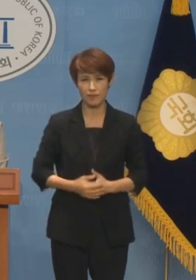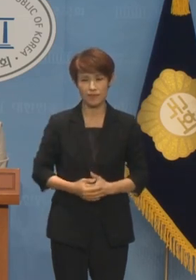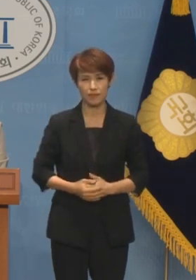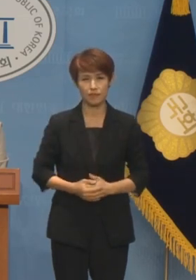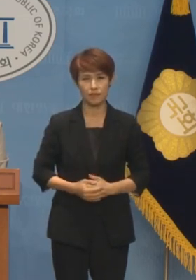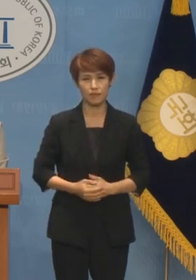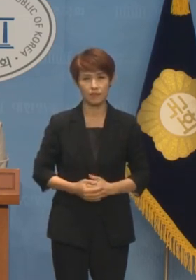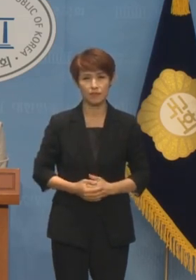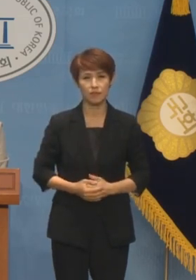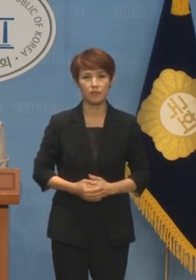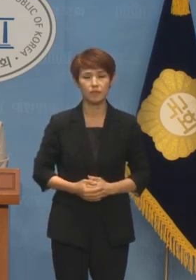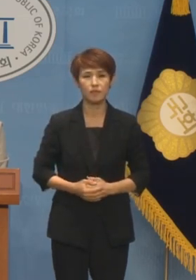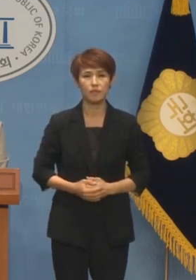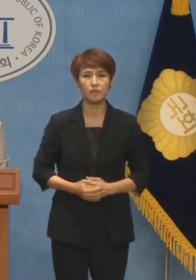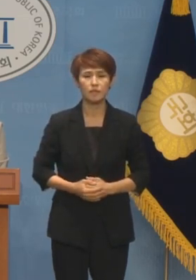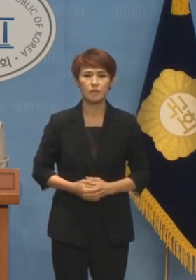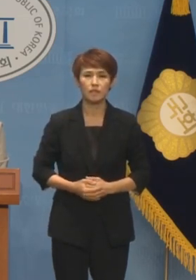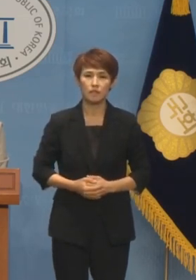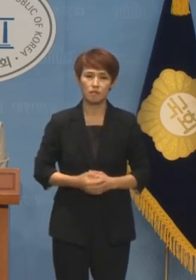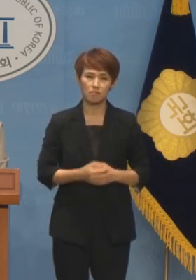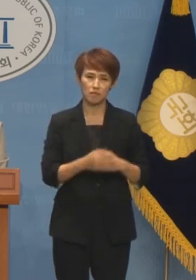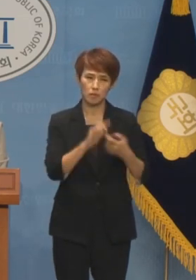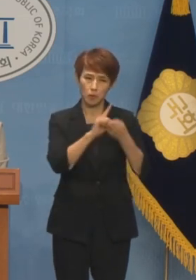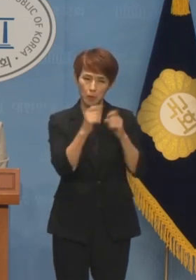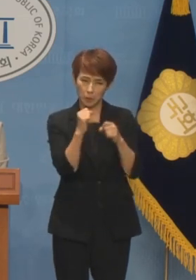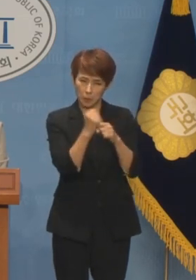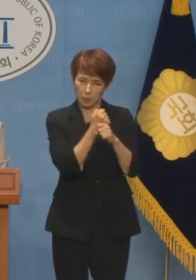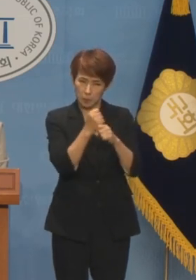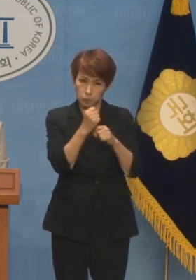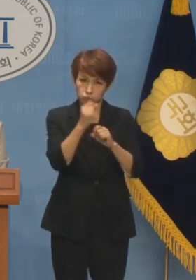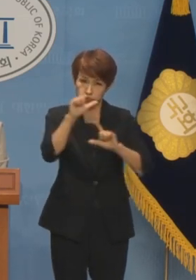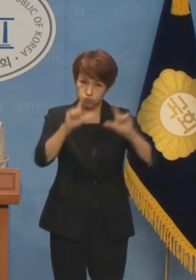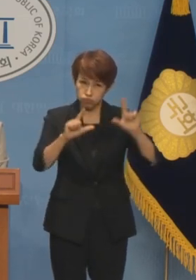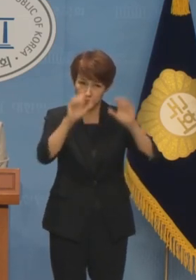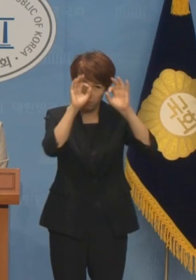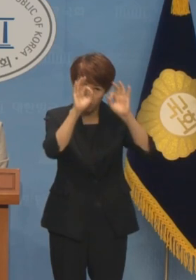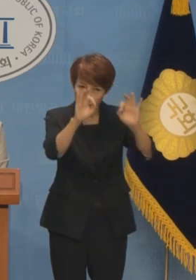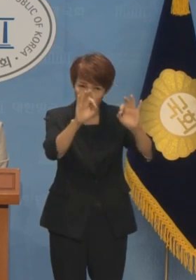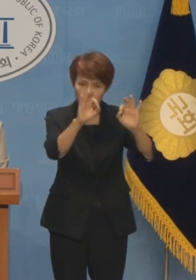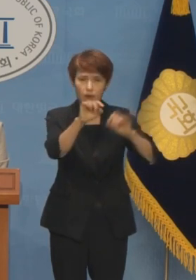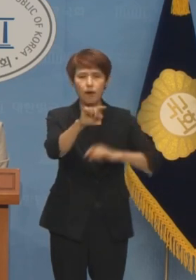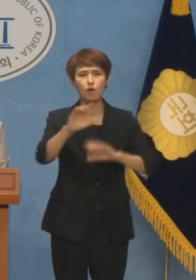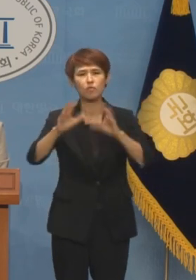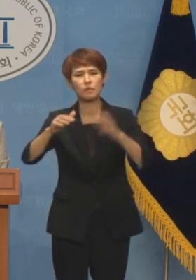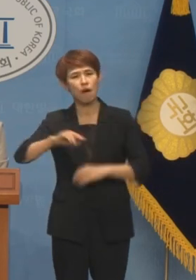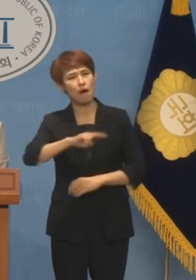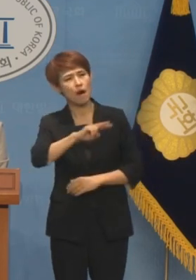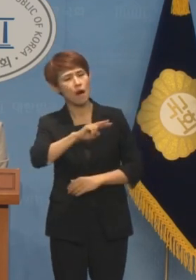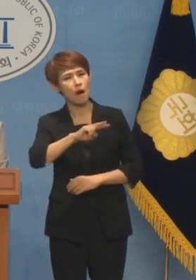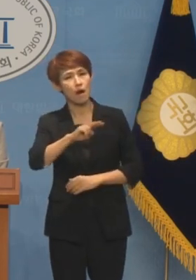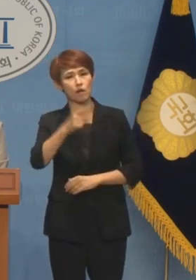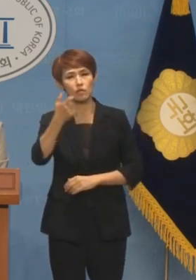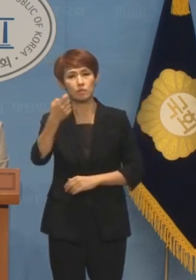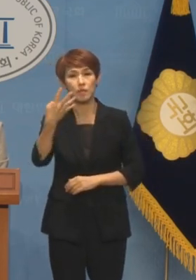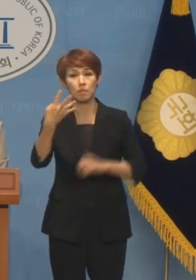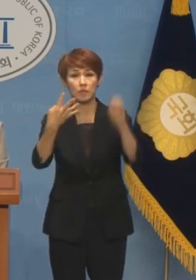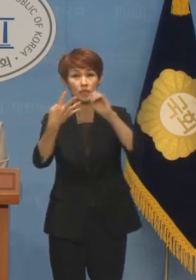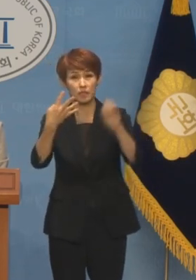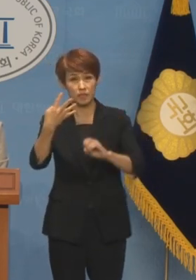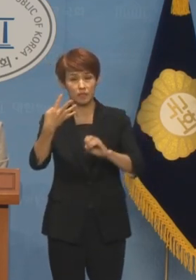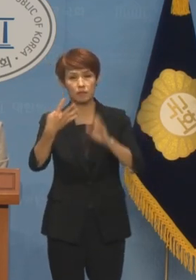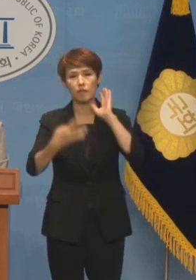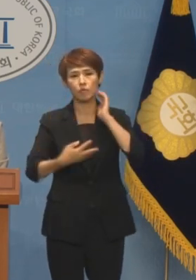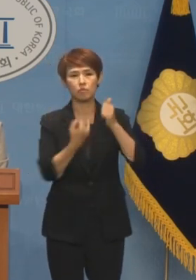없습니다. 짜고 치는 듯한 이런 노골적인 행보 때문에 국민의 64%가